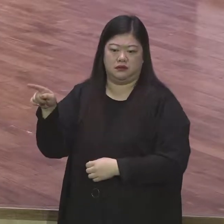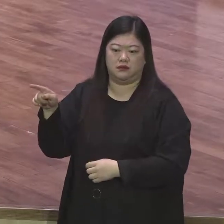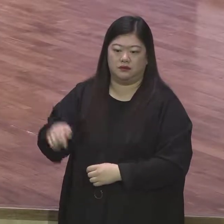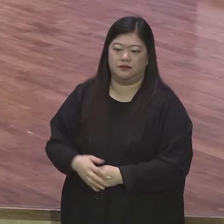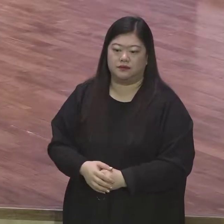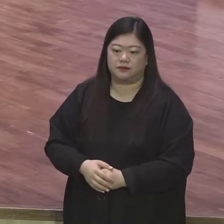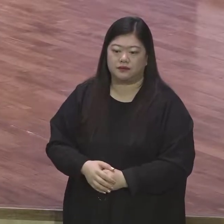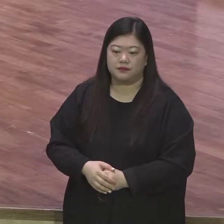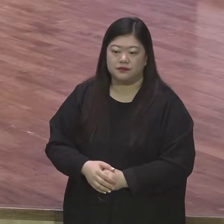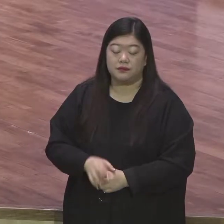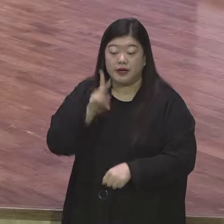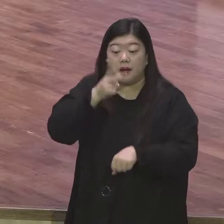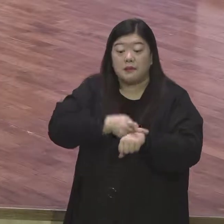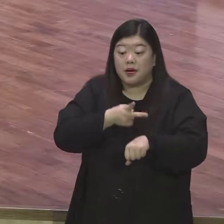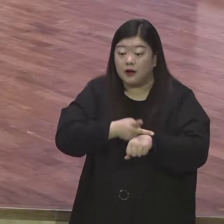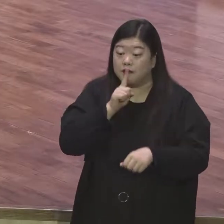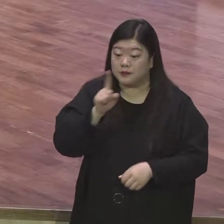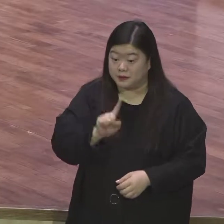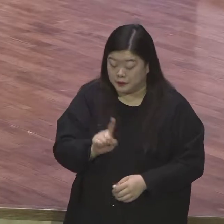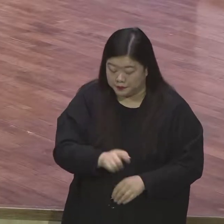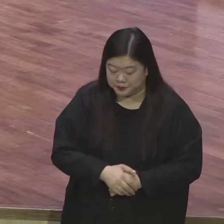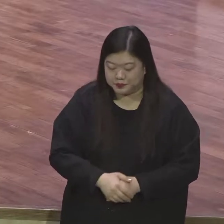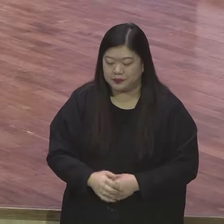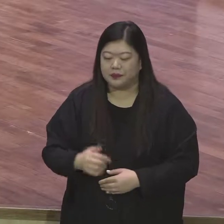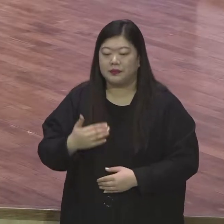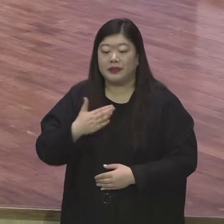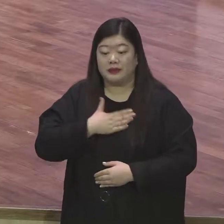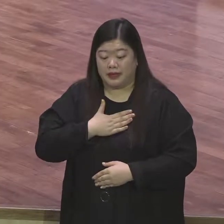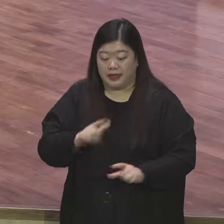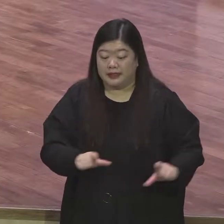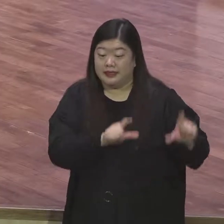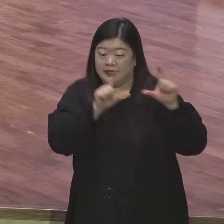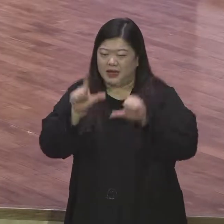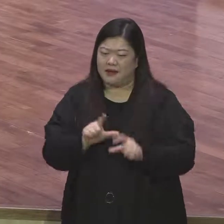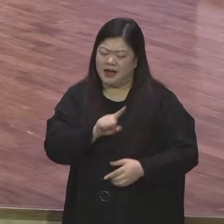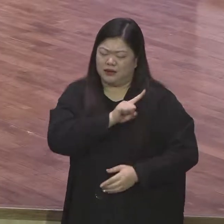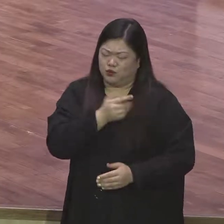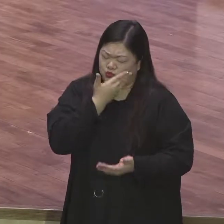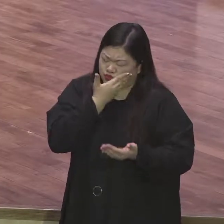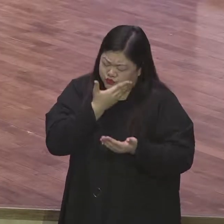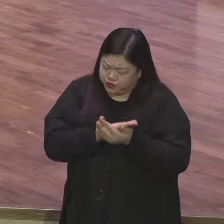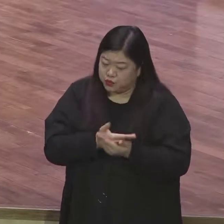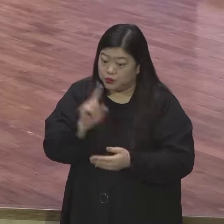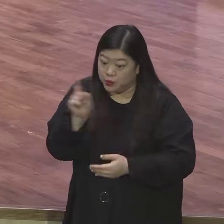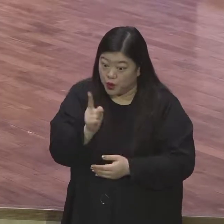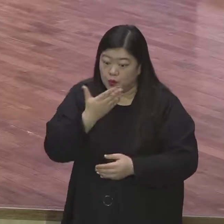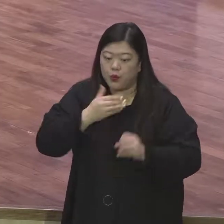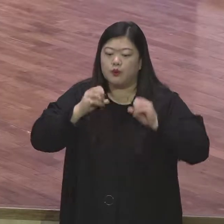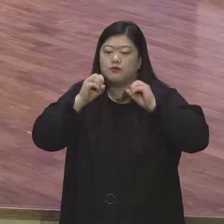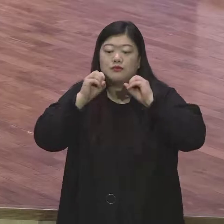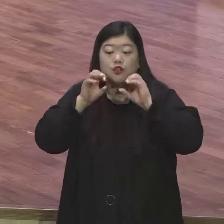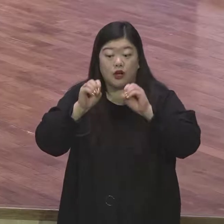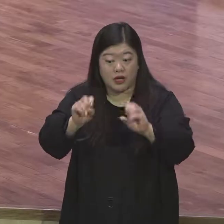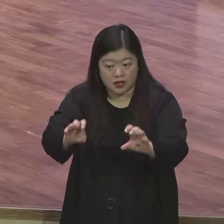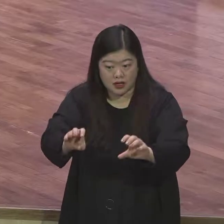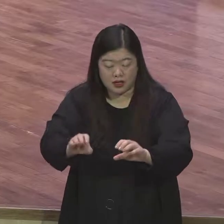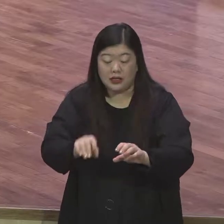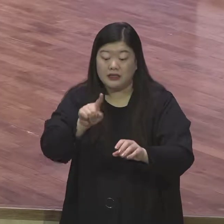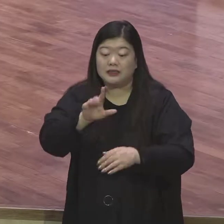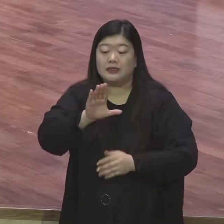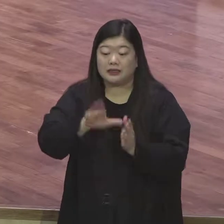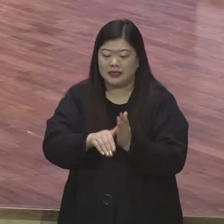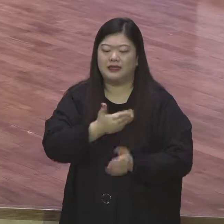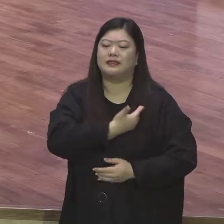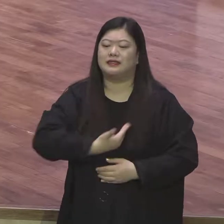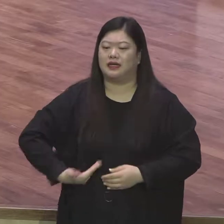자신의 최고 가치이자 삶의 원동력인 복음 전파에 함께한 두 명의 동역자를